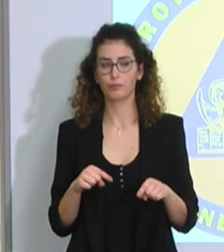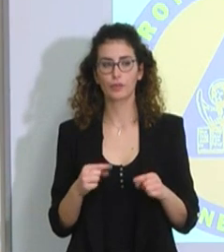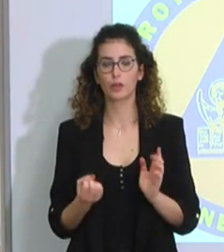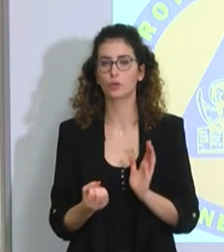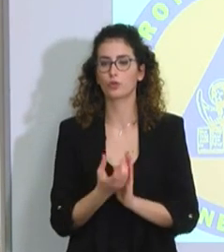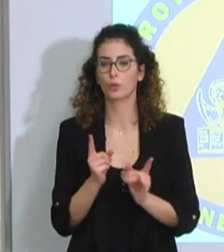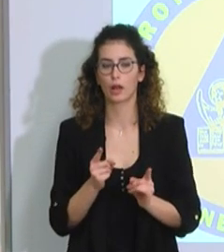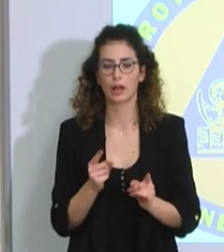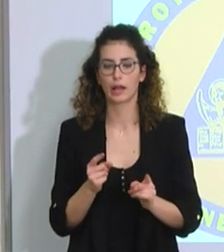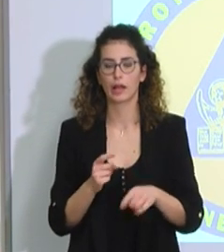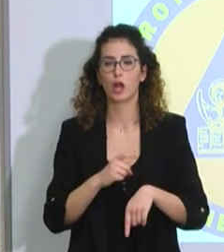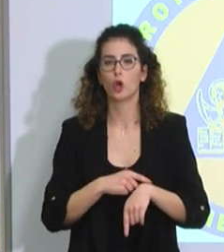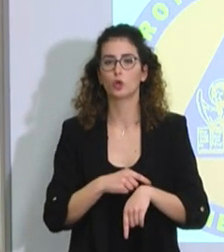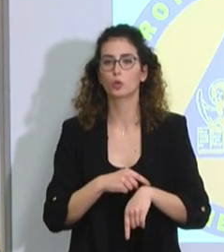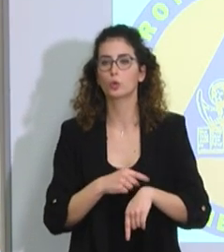Quanto durerà?